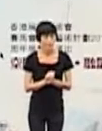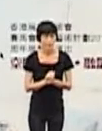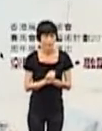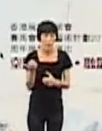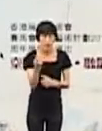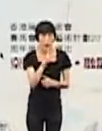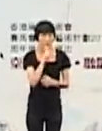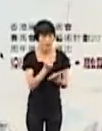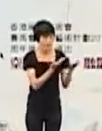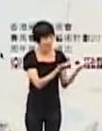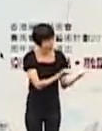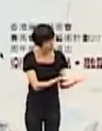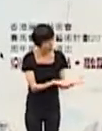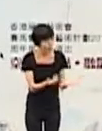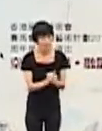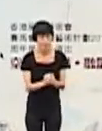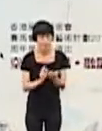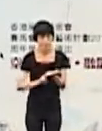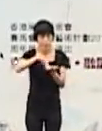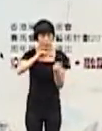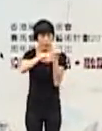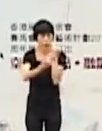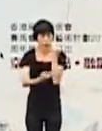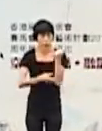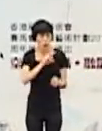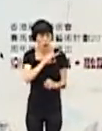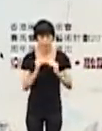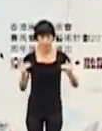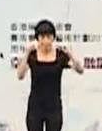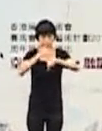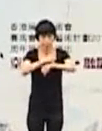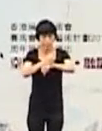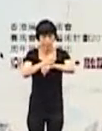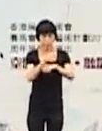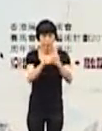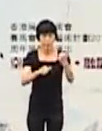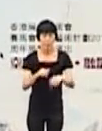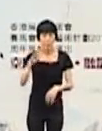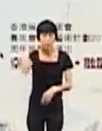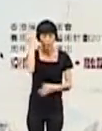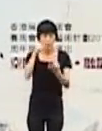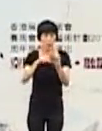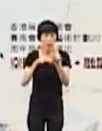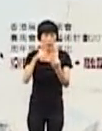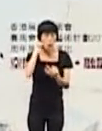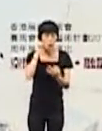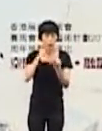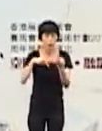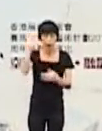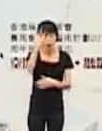生。接下來我們有請立法會議員以及平等機會委員會委員馮檢基議員為我們致